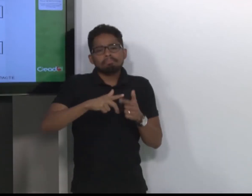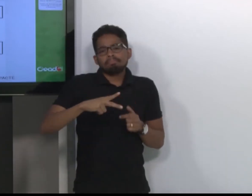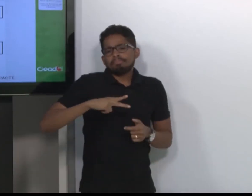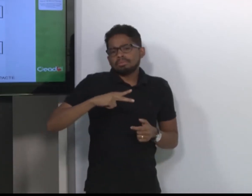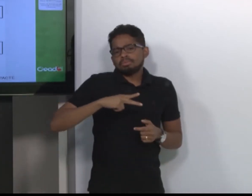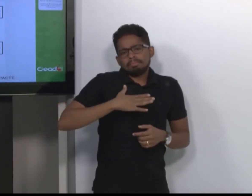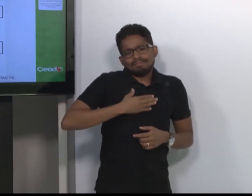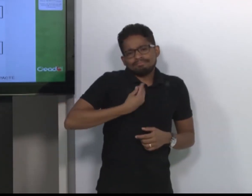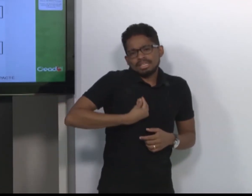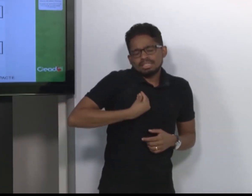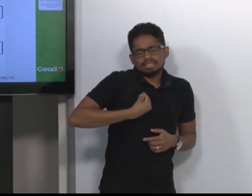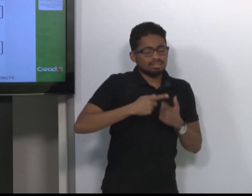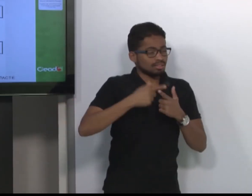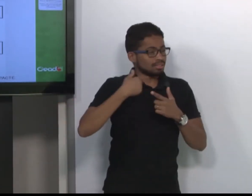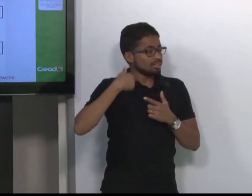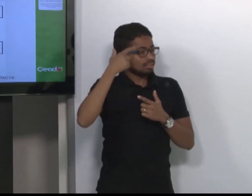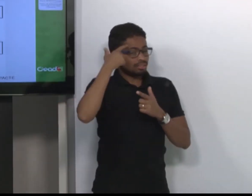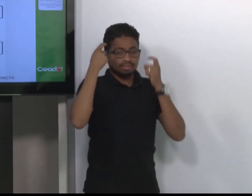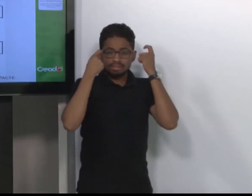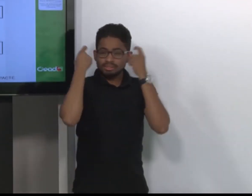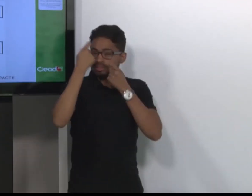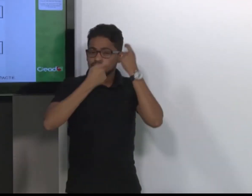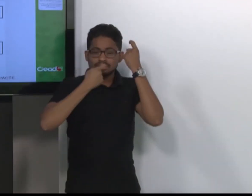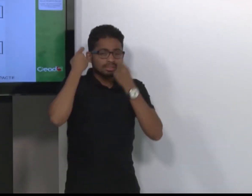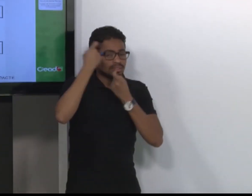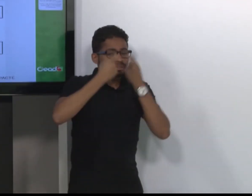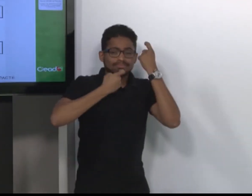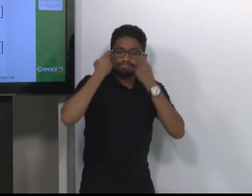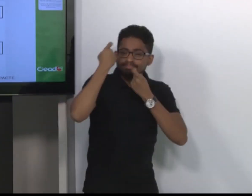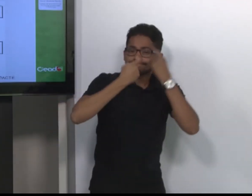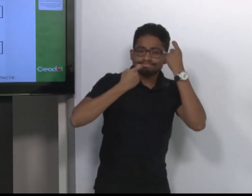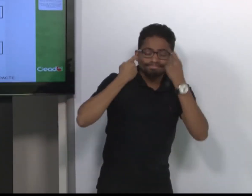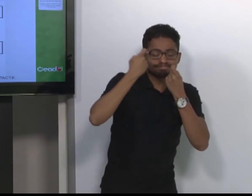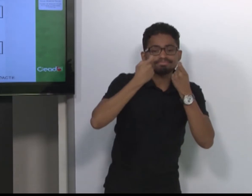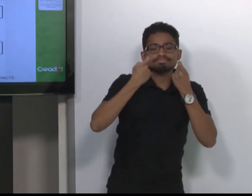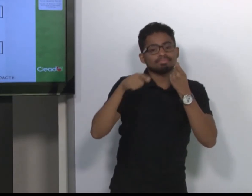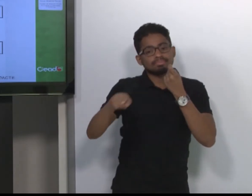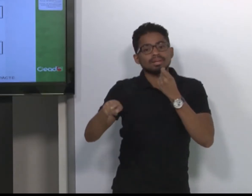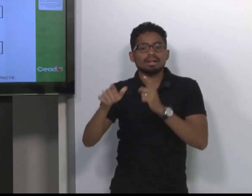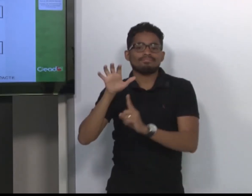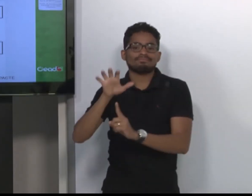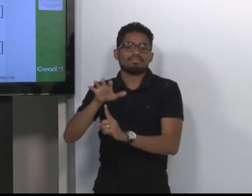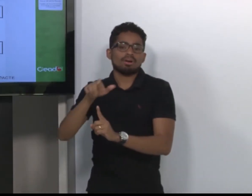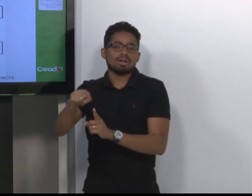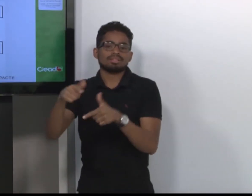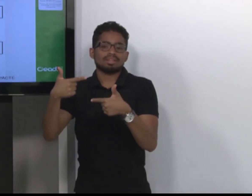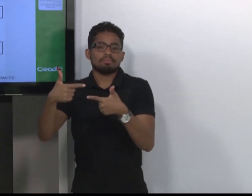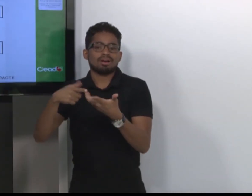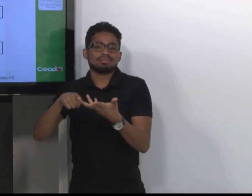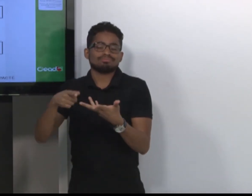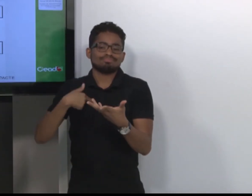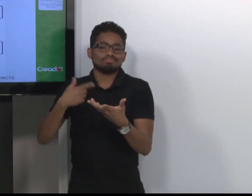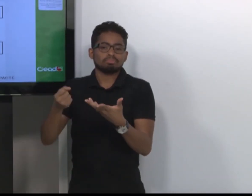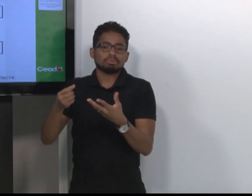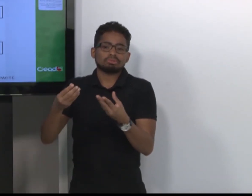Ou, se eu tenho algum problema particular, preocupações, isso também influencia o meu trabalho, vai